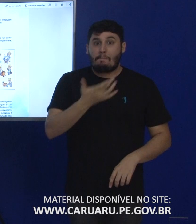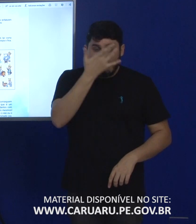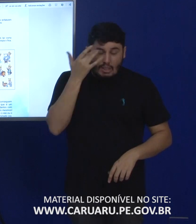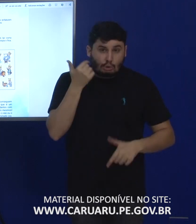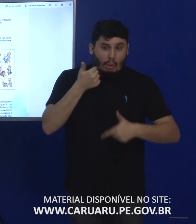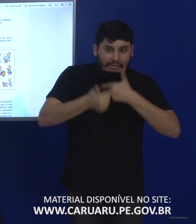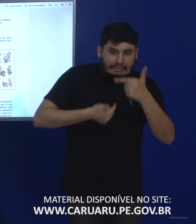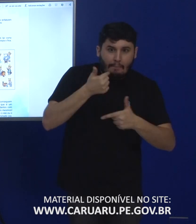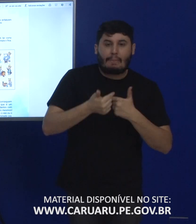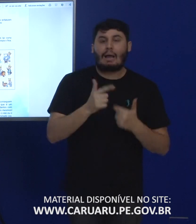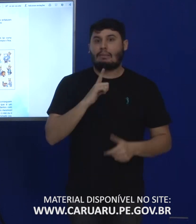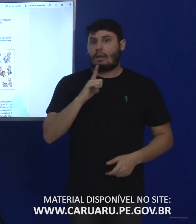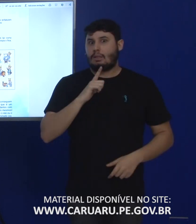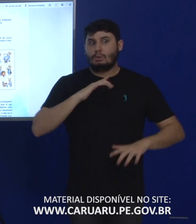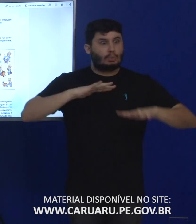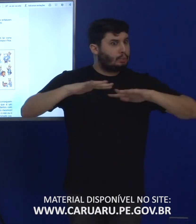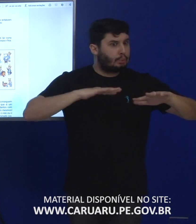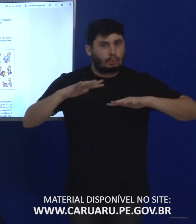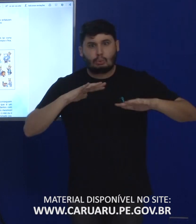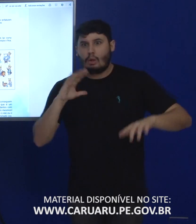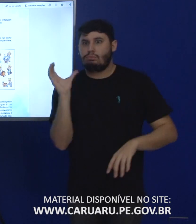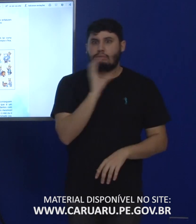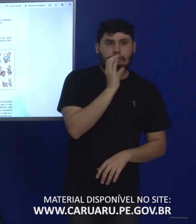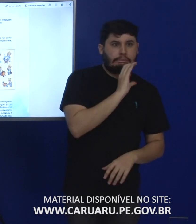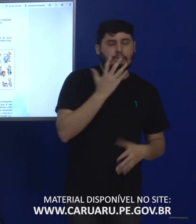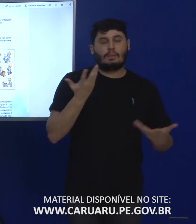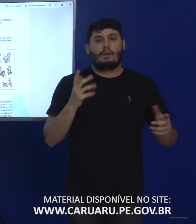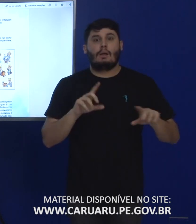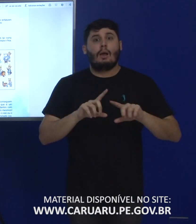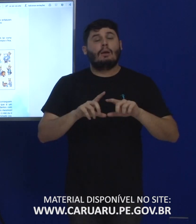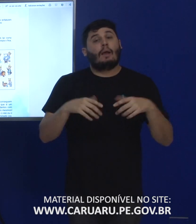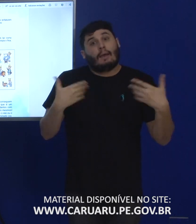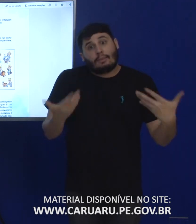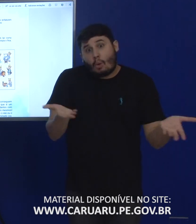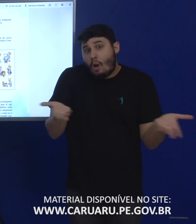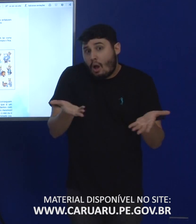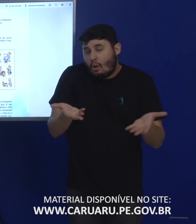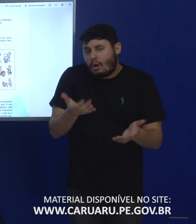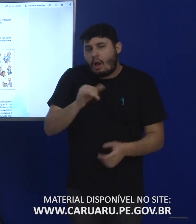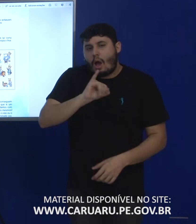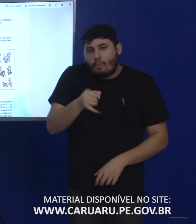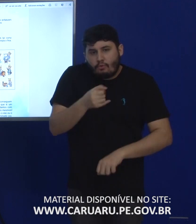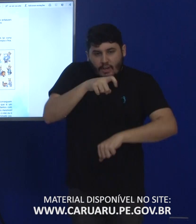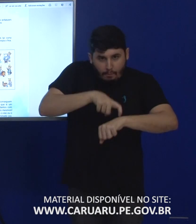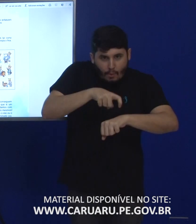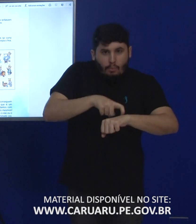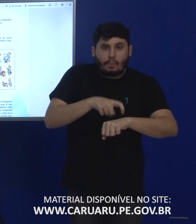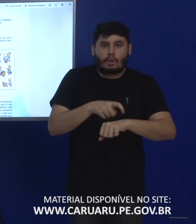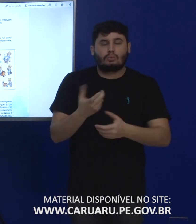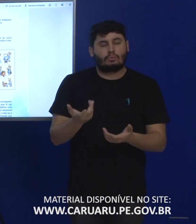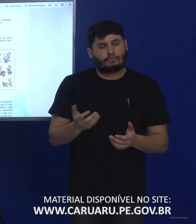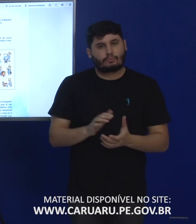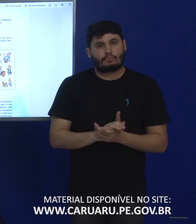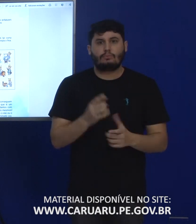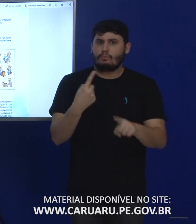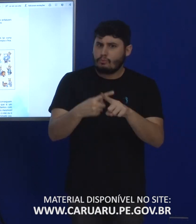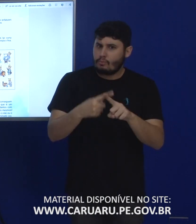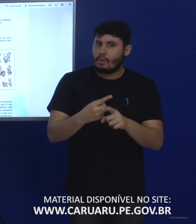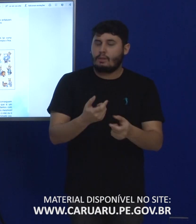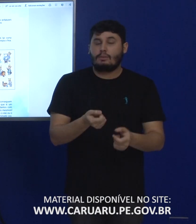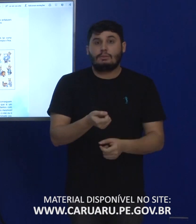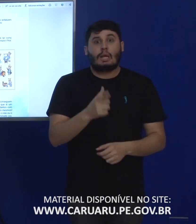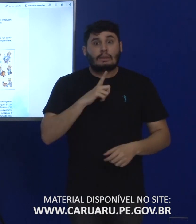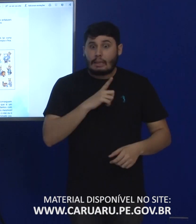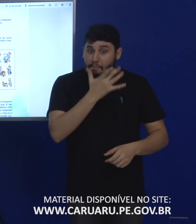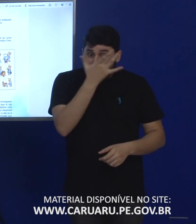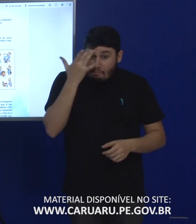por que a gente não aproveita esse momento específico que muitas vezes tantos membros estão na mesma casa e